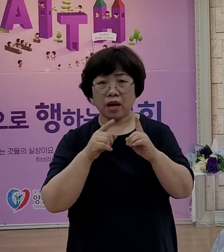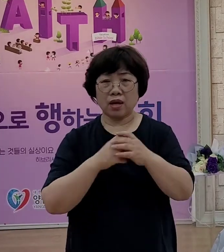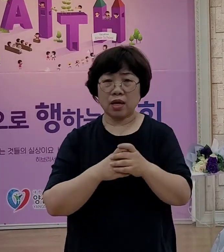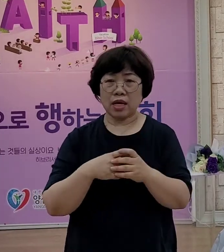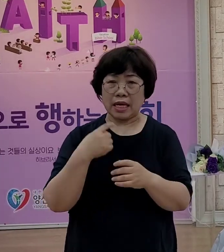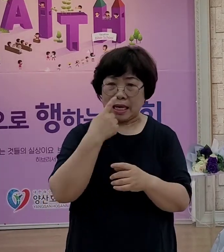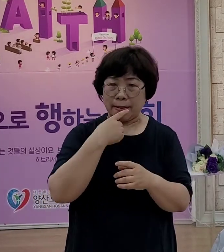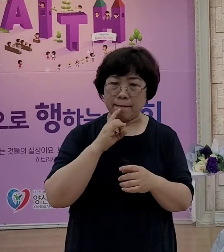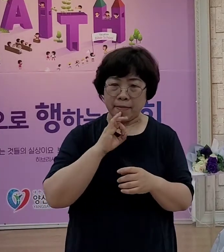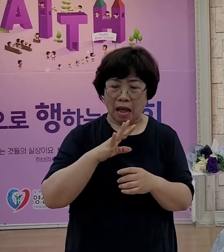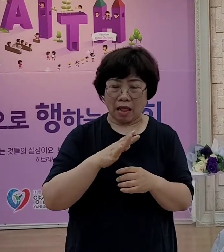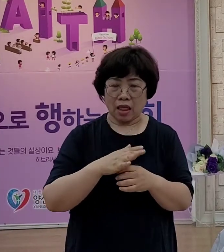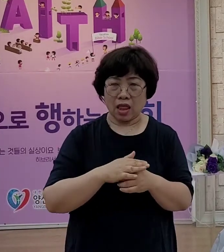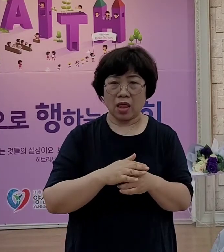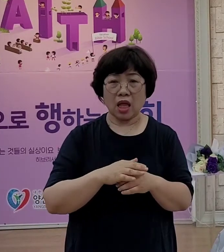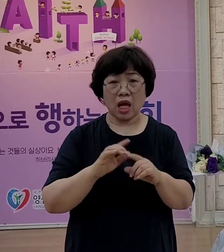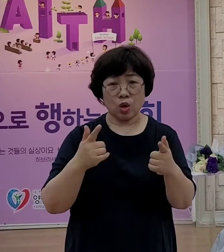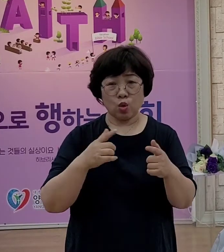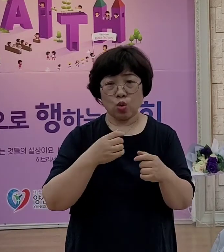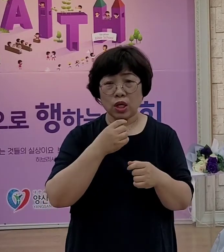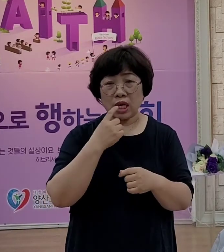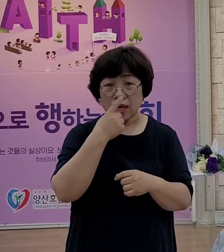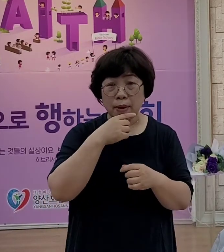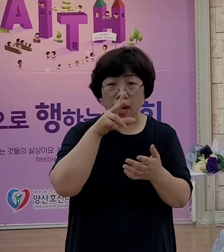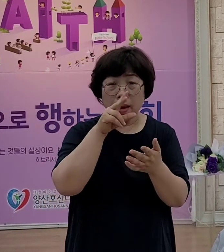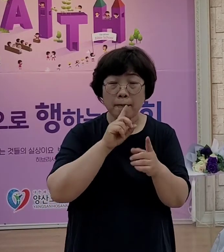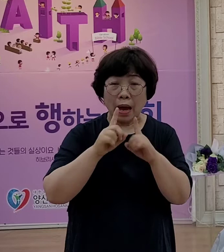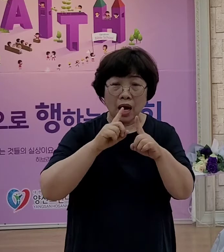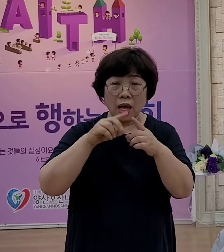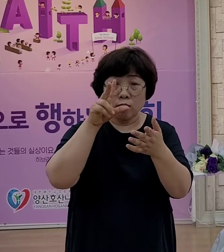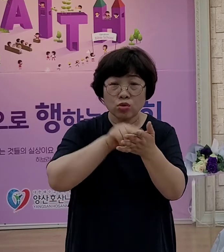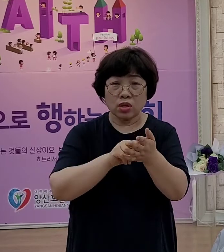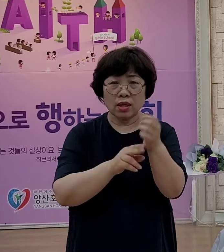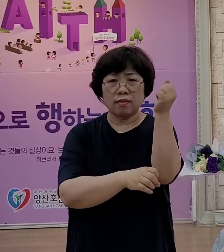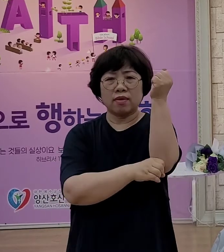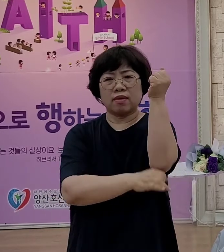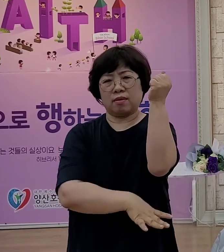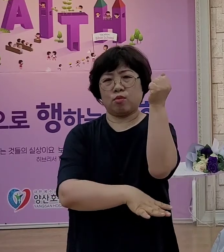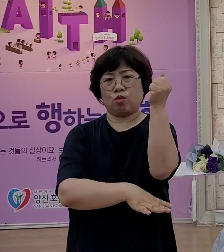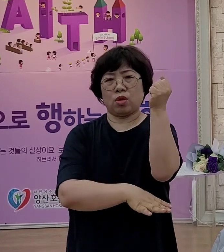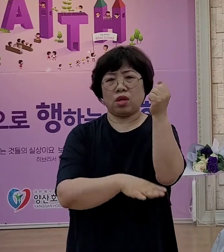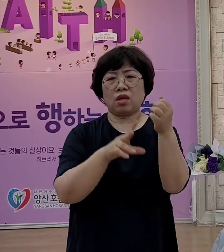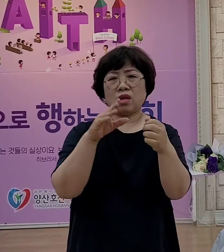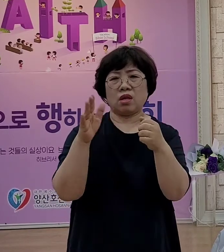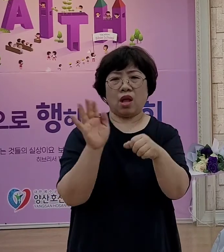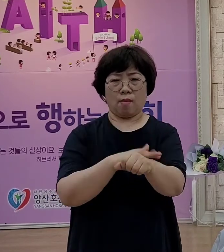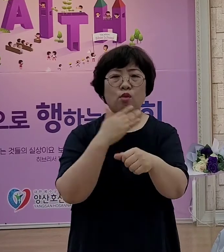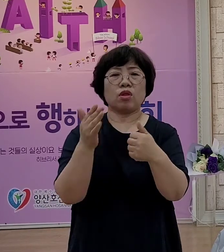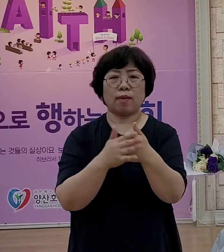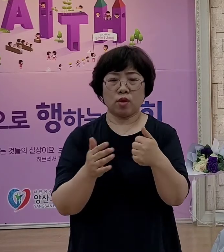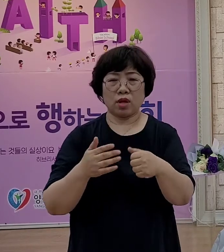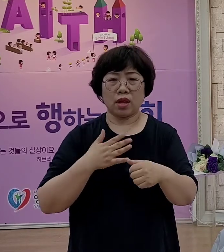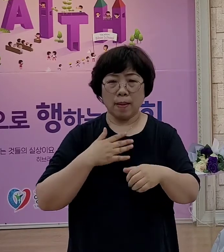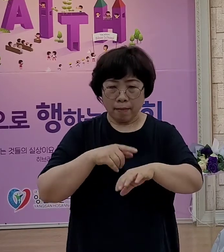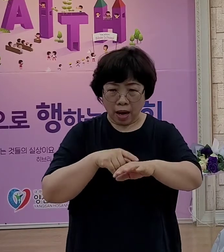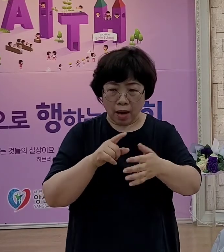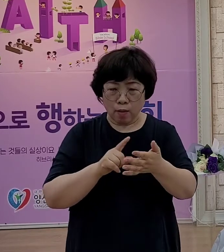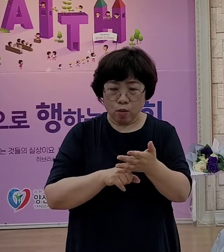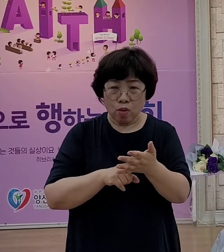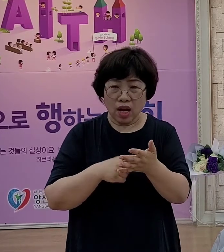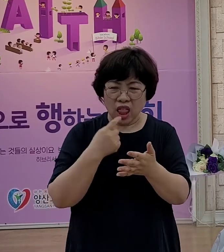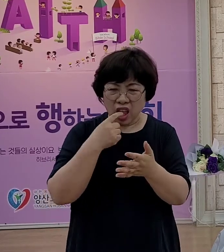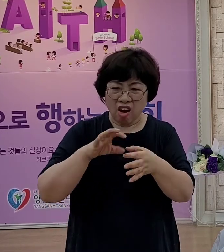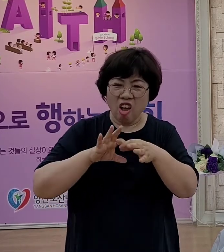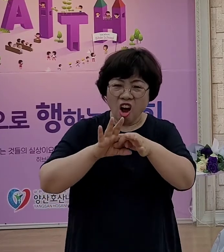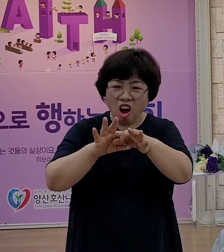조잘조잘이 아니라 그게 근원이 마음이라. 혀와 우리 마음은 연결되었다.